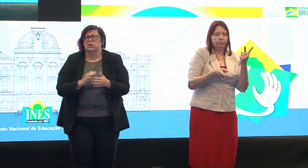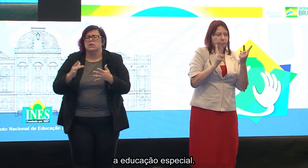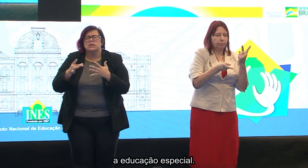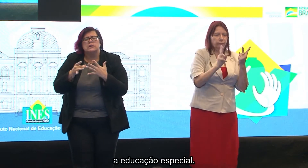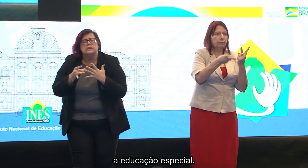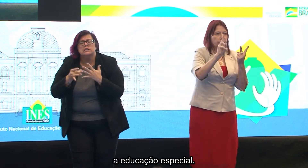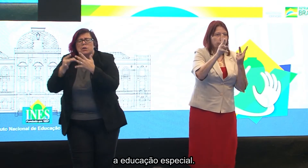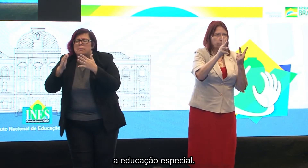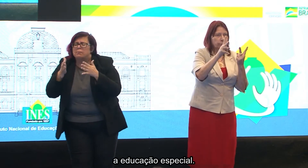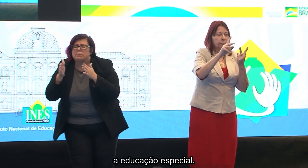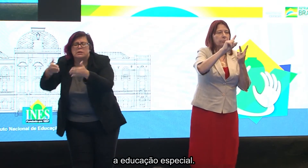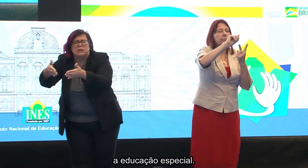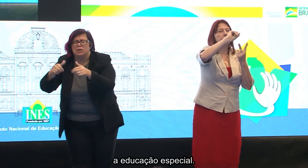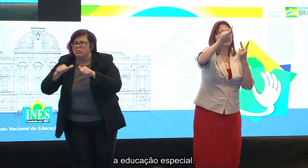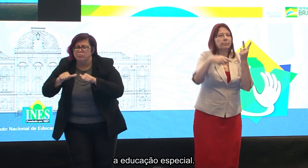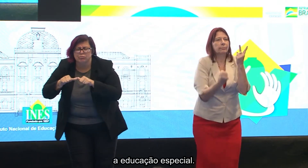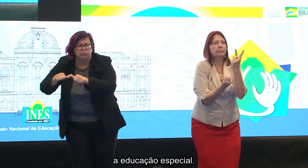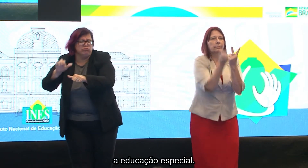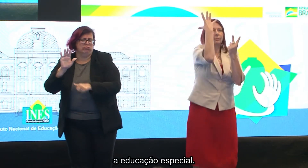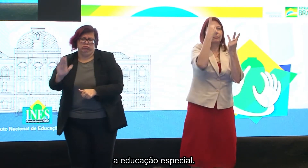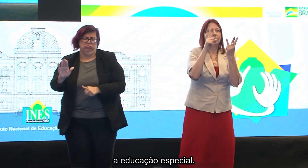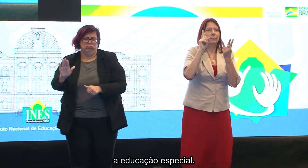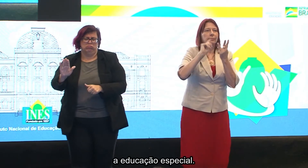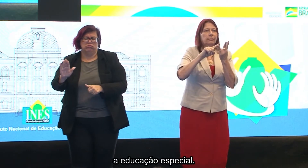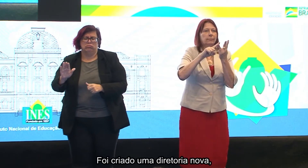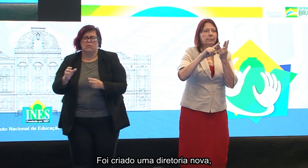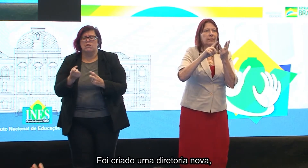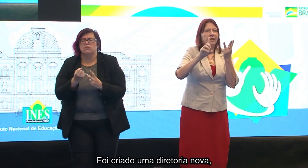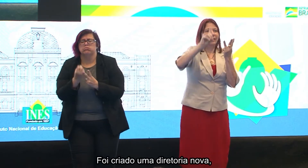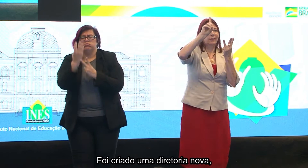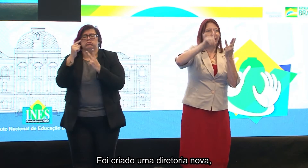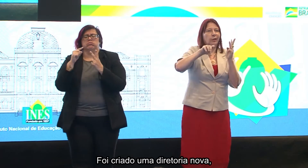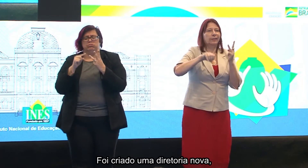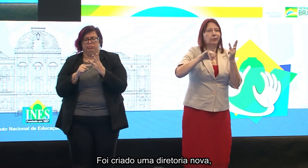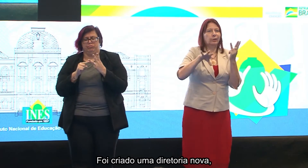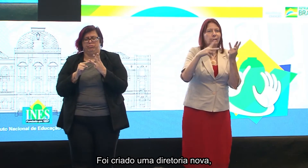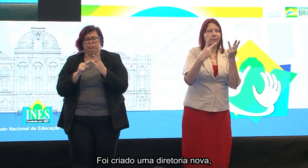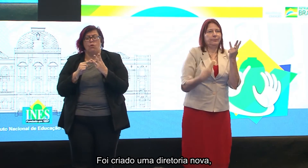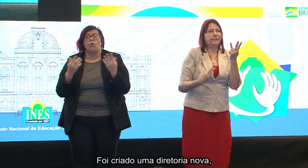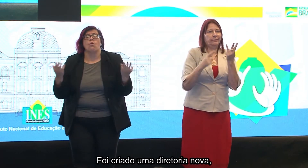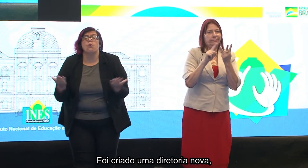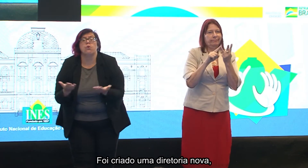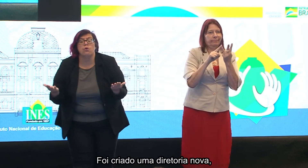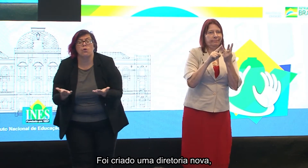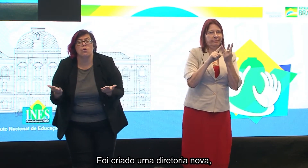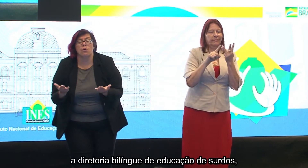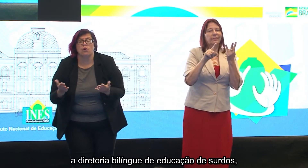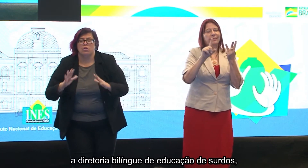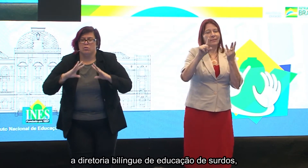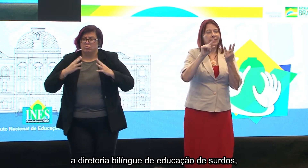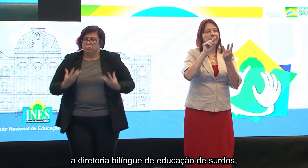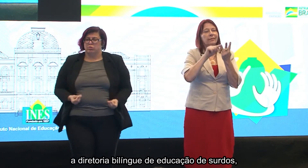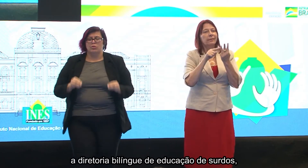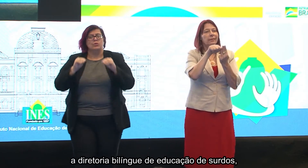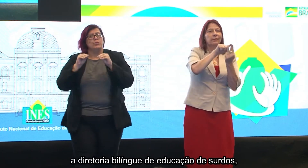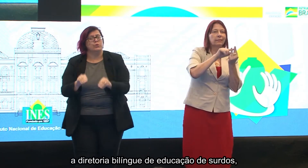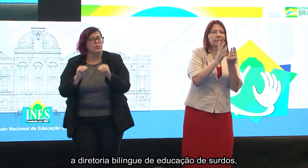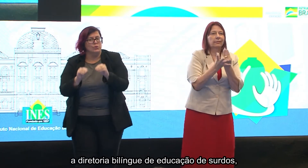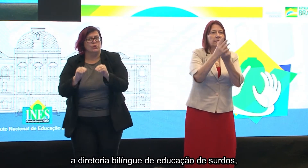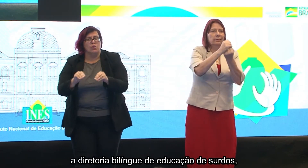A educação especial permaneceu e foi criada uma diretoria nova, que é a Diretoria Bilíngue de Educação